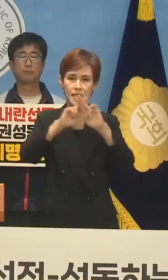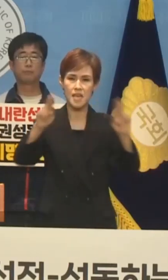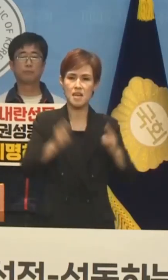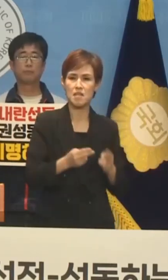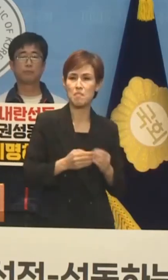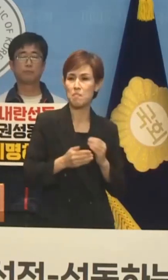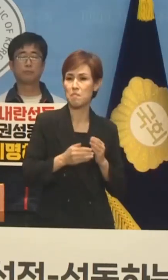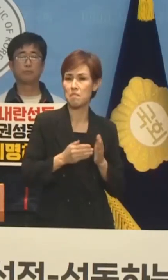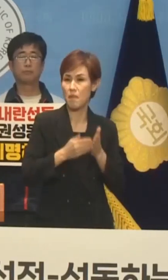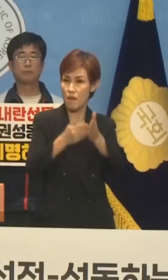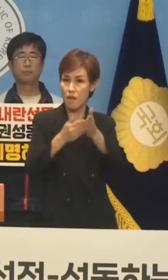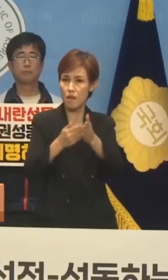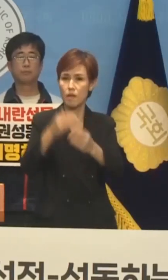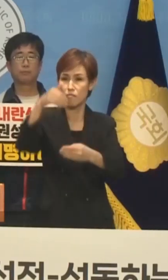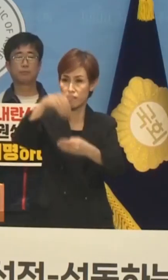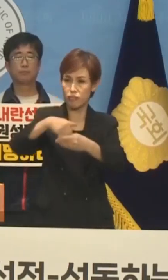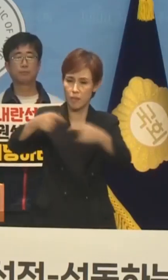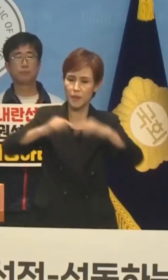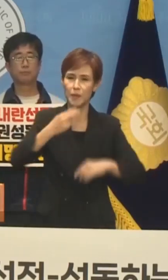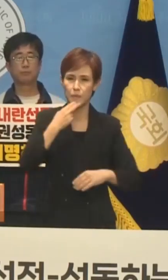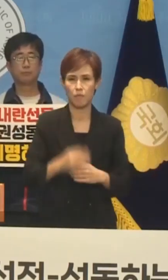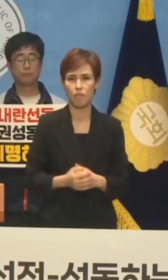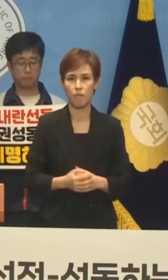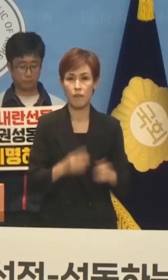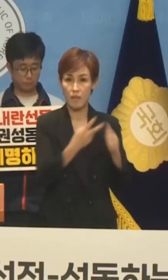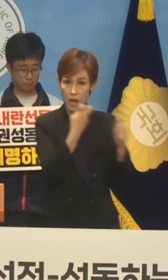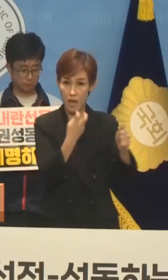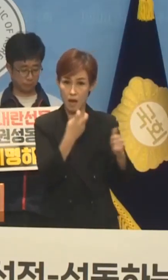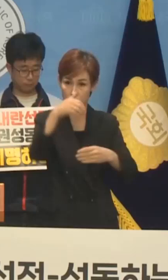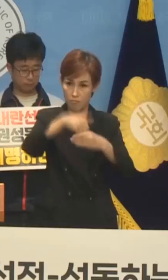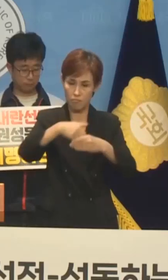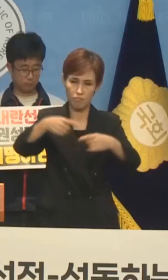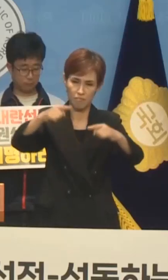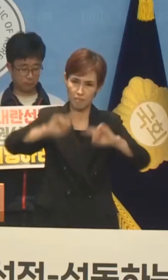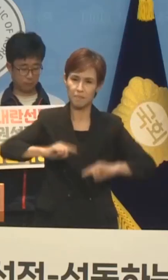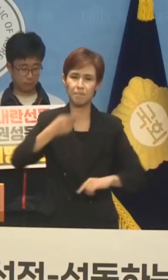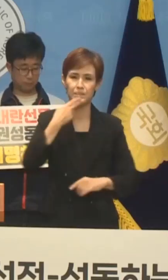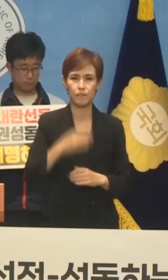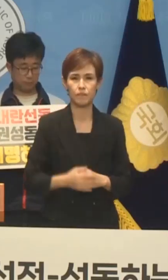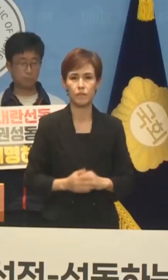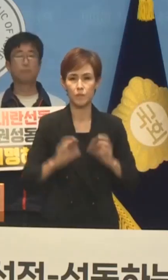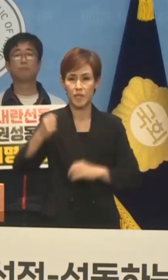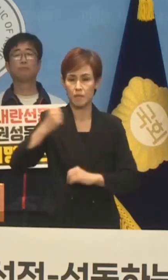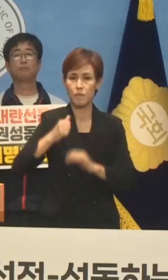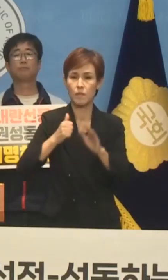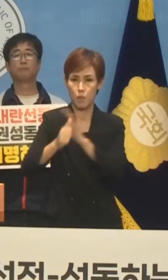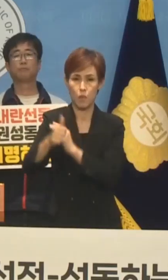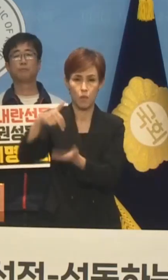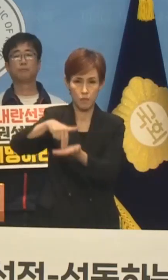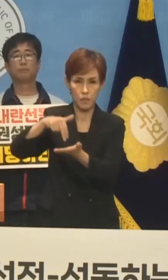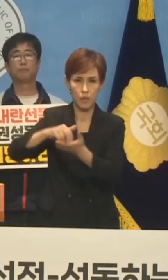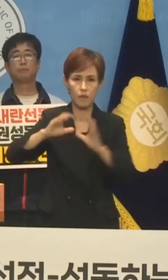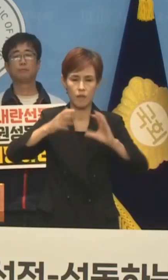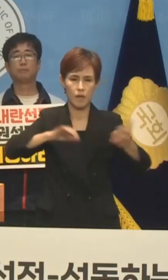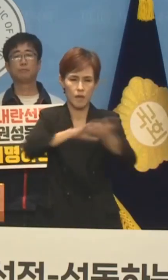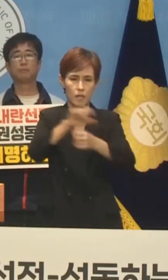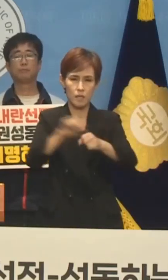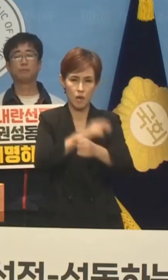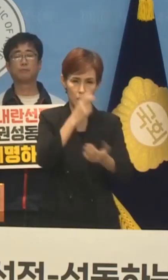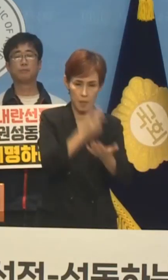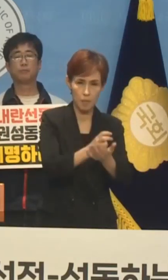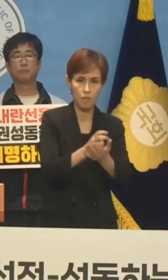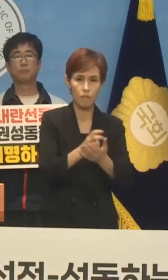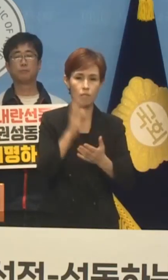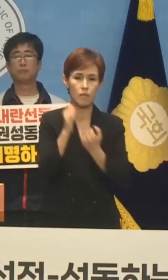탄핵 소추안 표결에도 불참했다. 그리고 이후에는 국민의힘 원내대표로서 내란 특검법 표결,